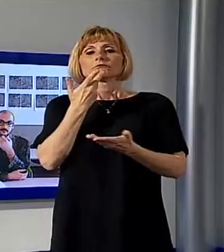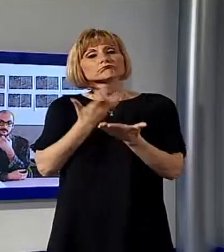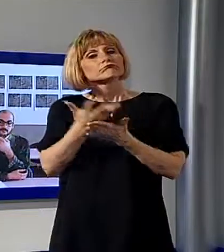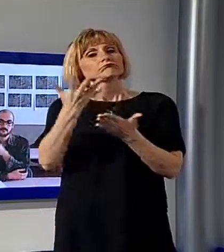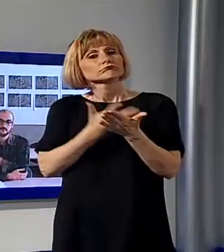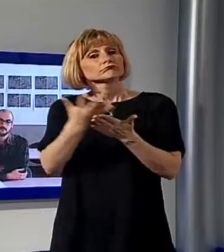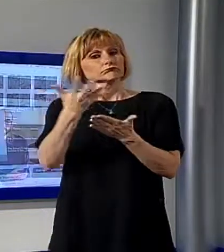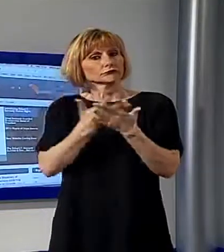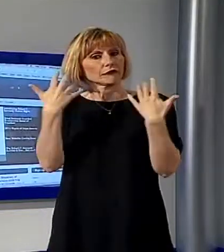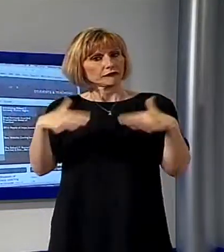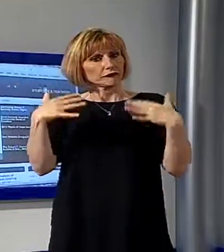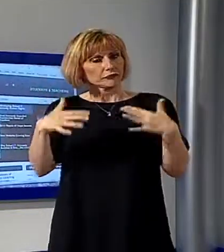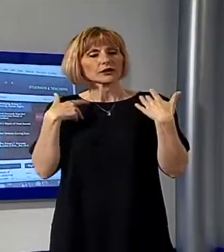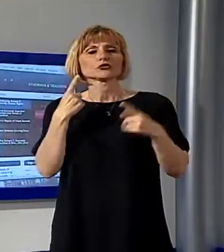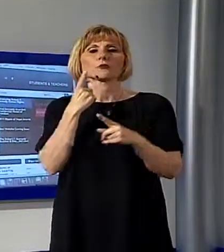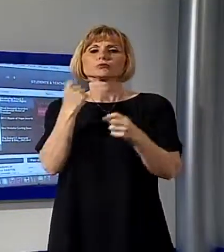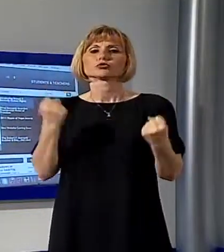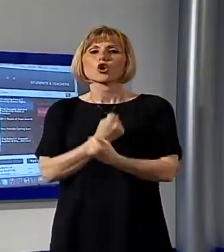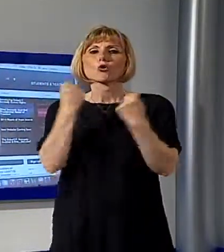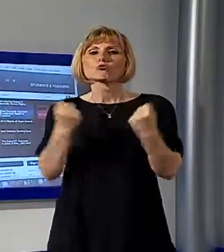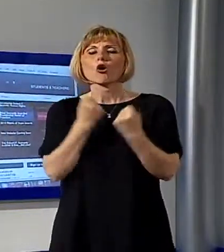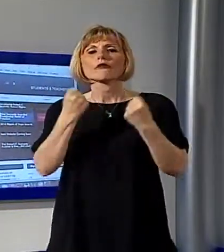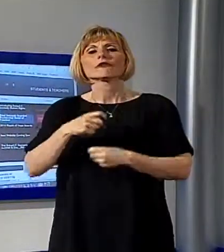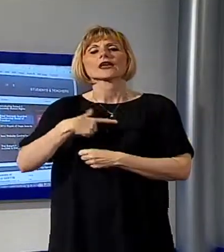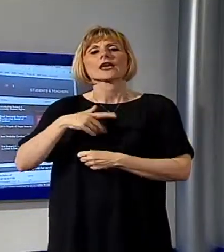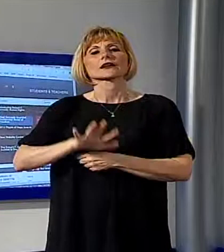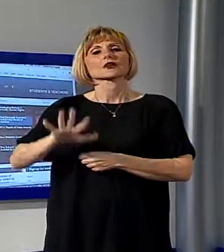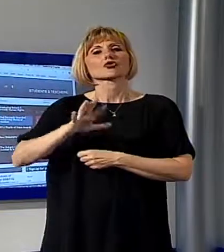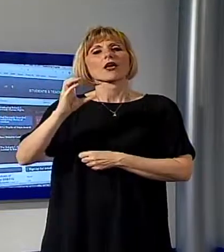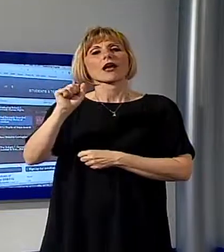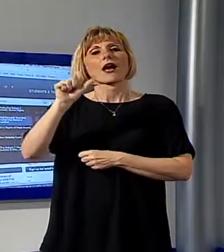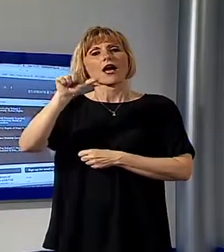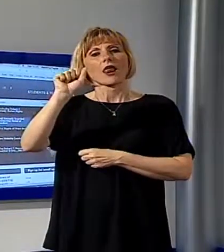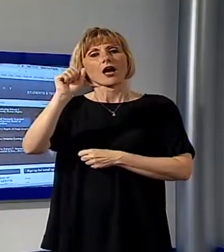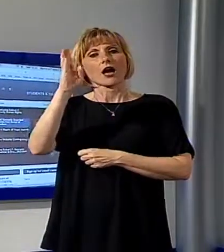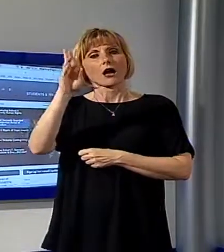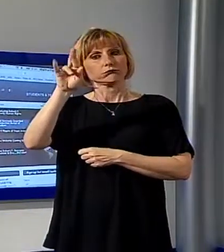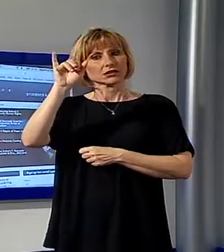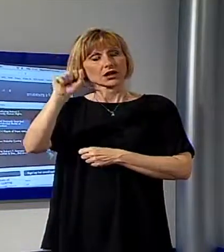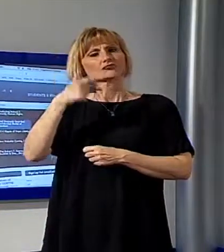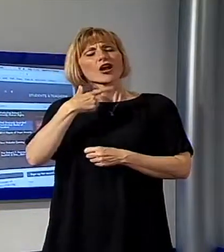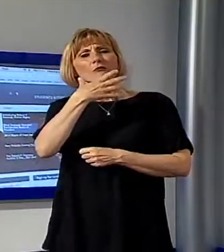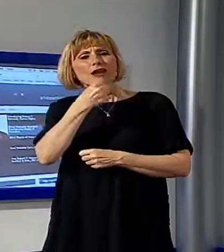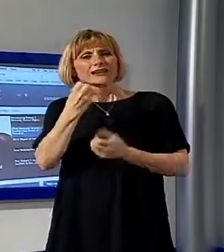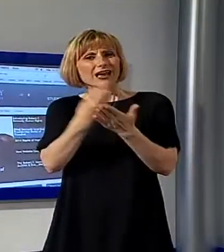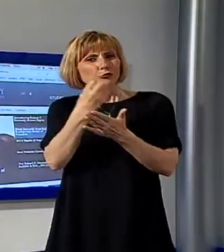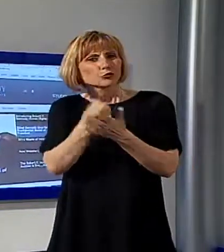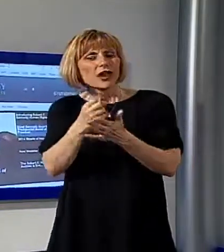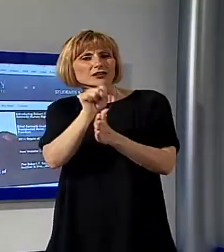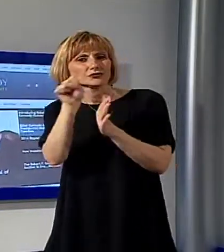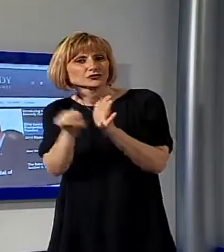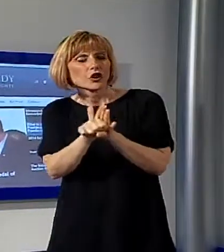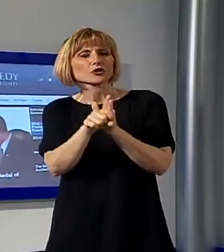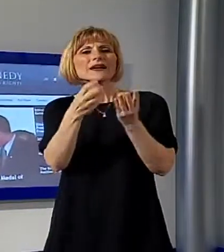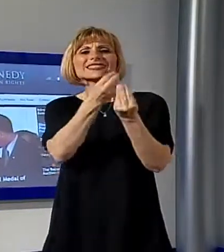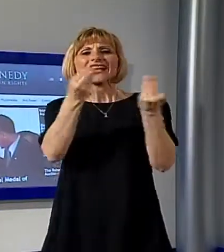della necessità etica di promuovere la regione Calabria, terra dalle grandi bellezze naturalistiche e storiche, ma che per molte persone è